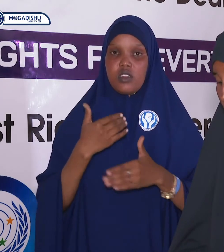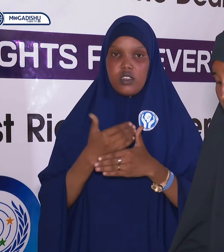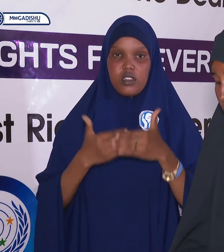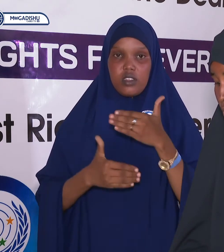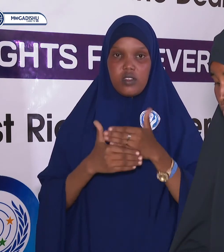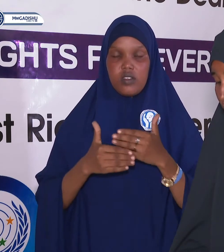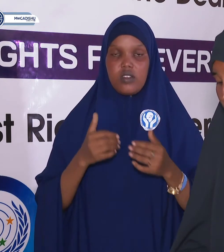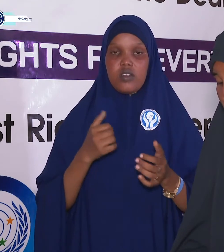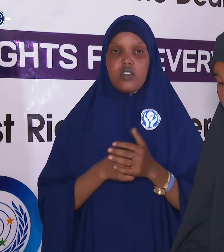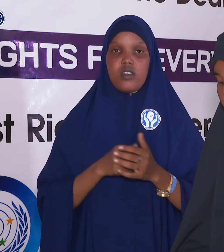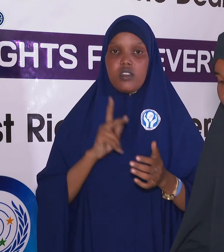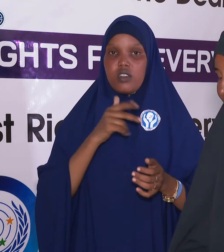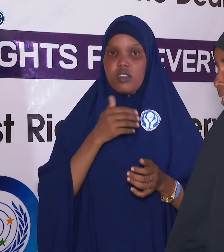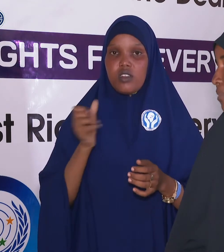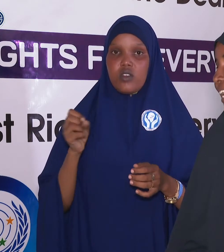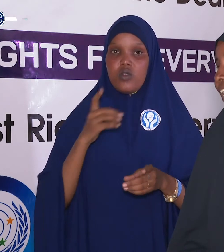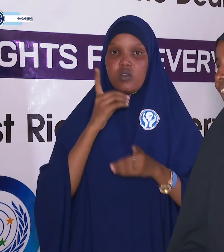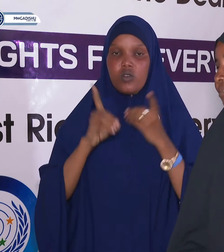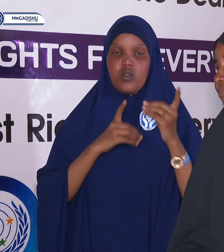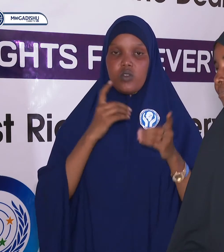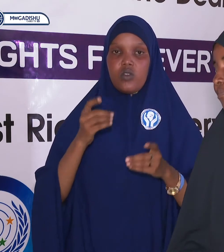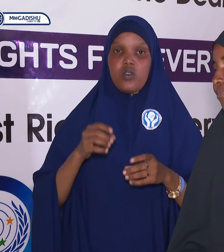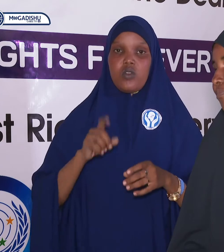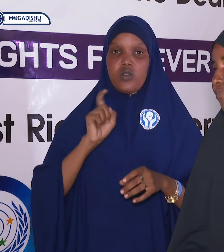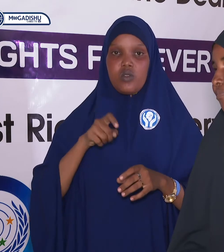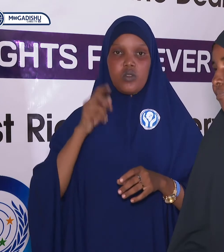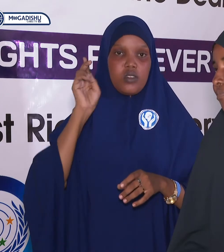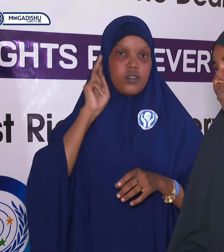kaasoo u dooda xuquuqda dadka maqalkana